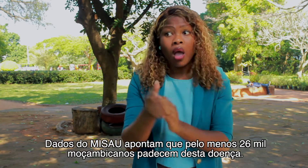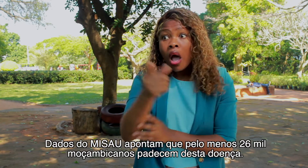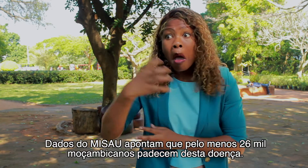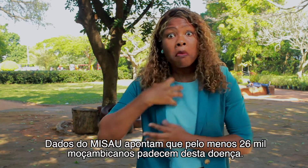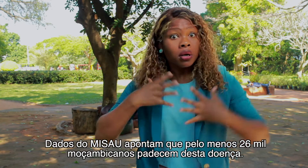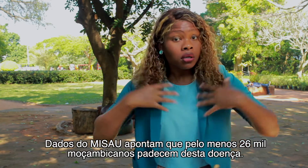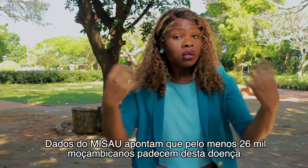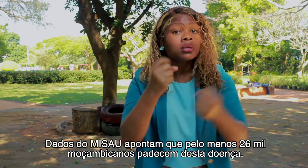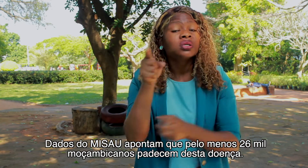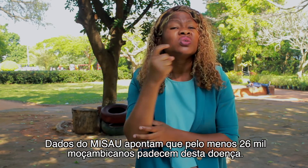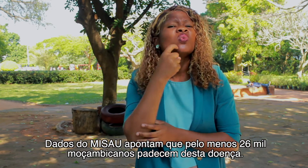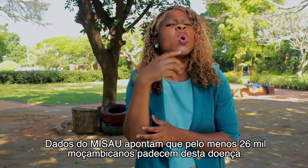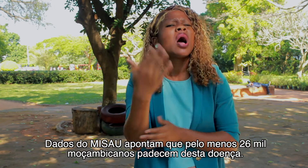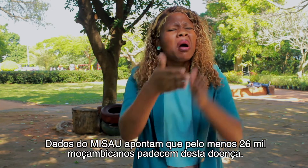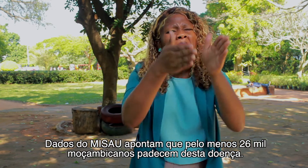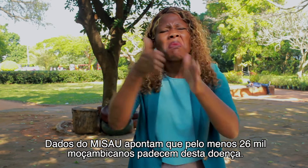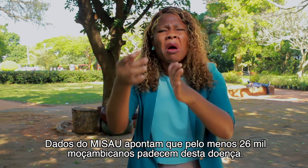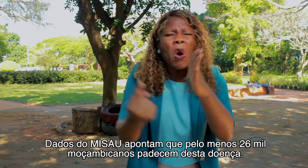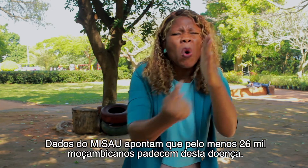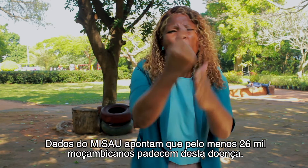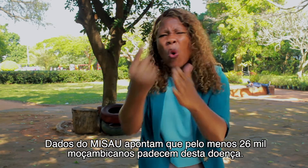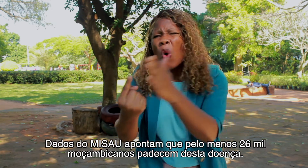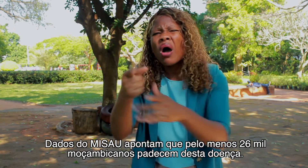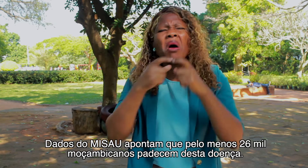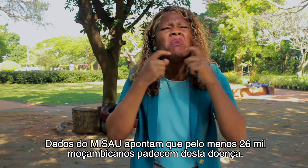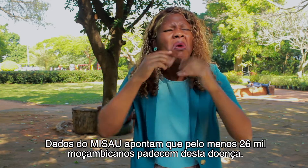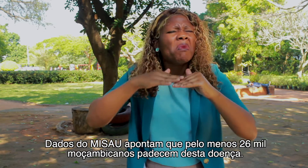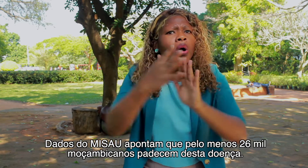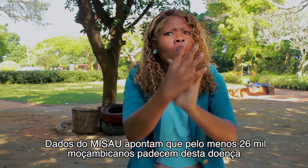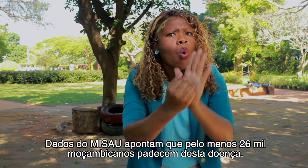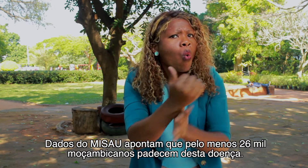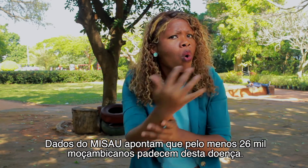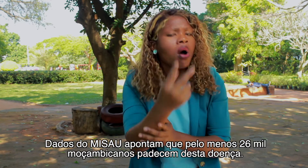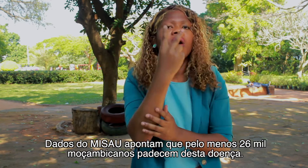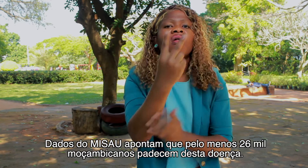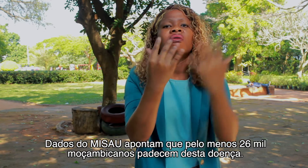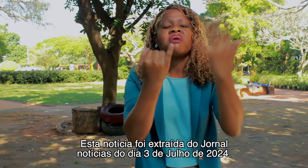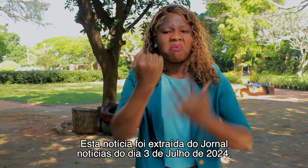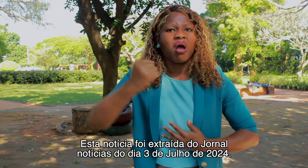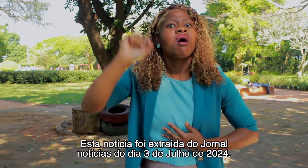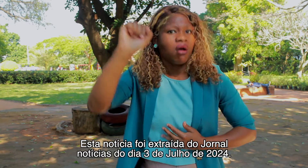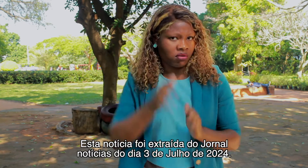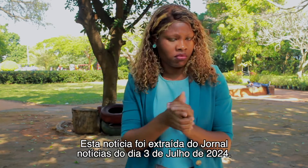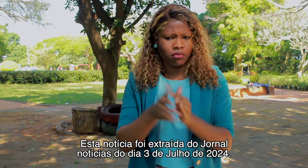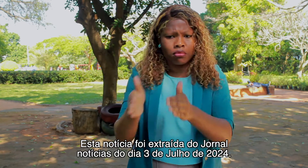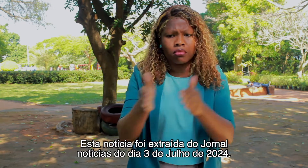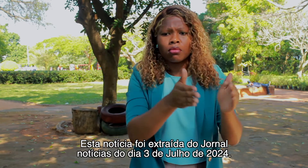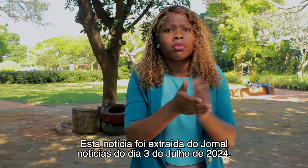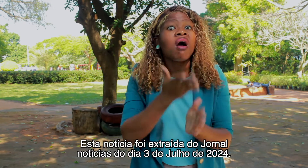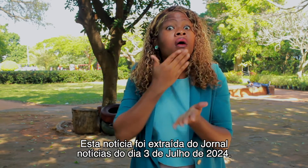MISAU apontam que pelo menos 26 mil moçambicanos padecem desta doença. Esta notícia foi extraída do Jornal